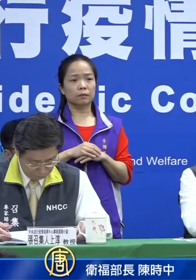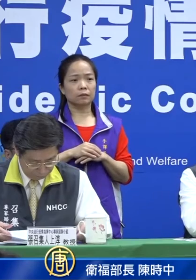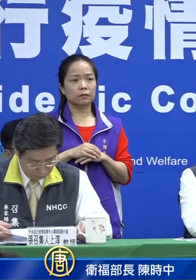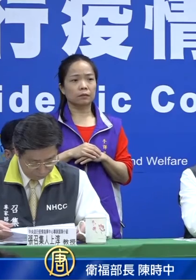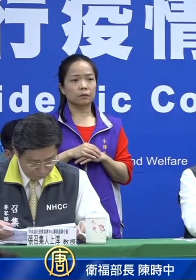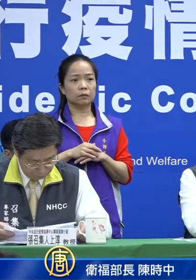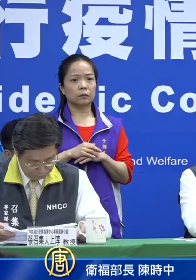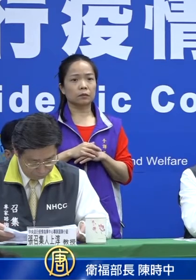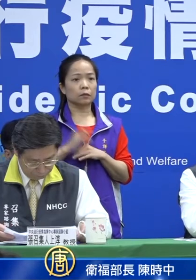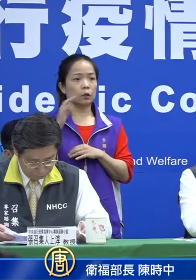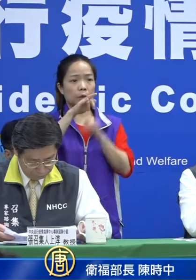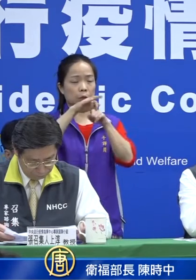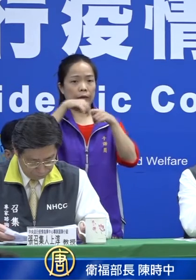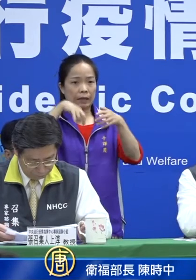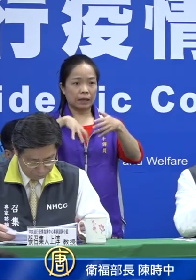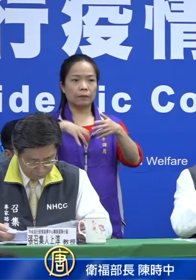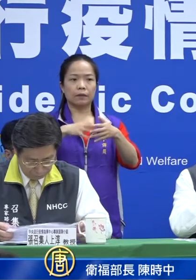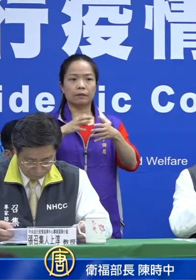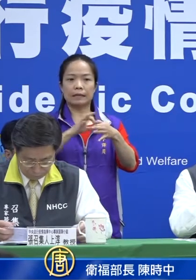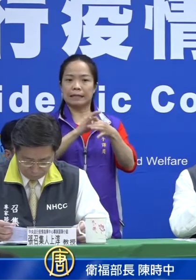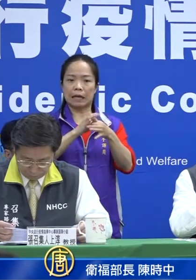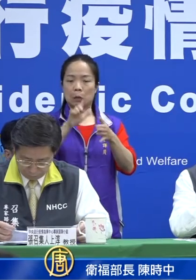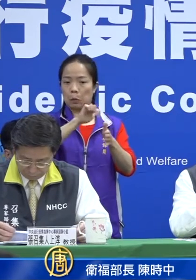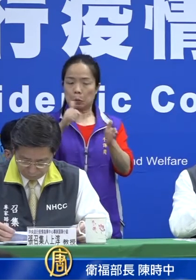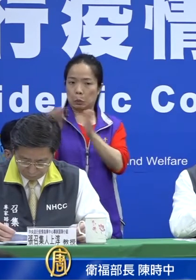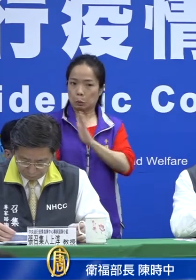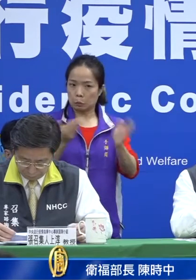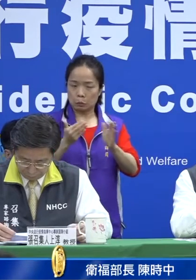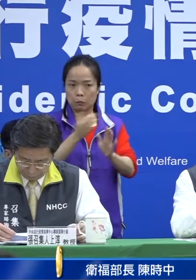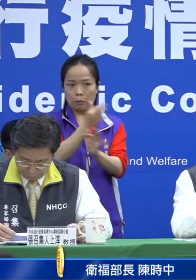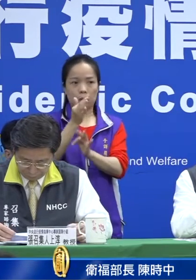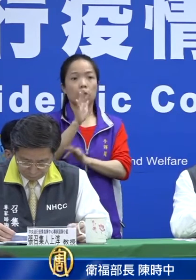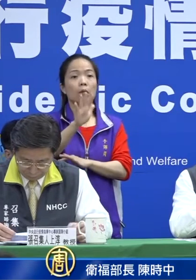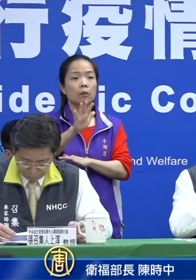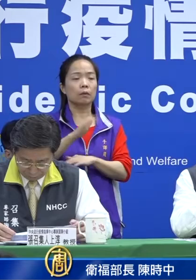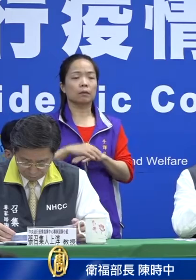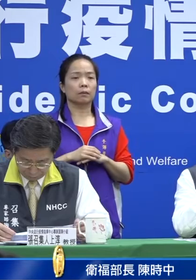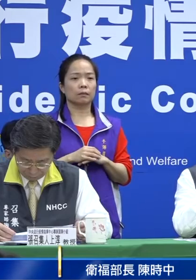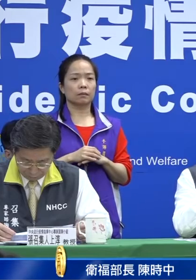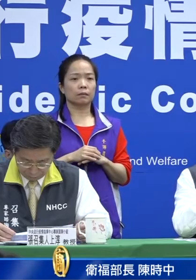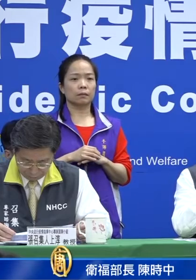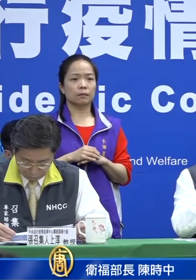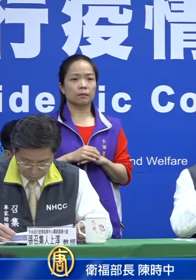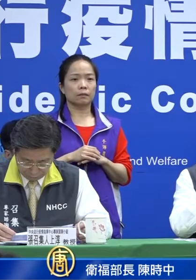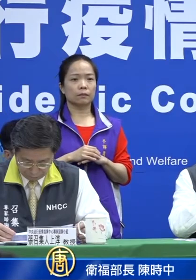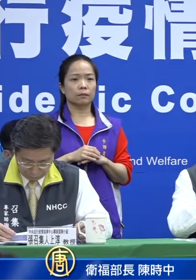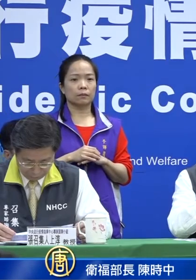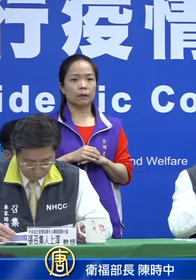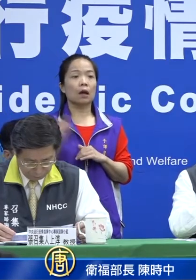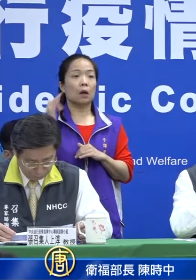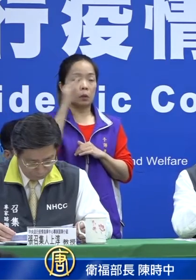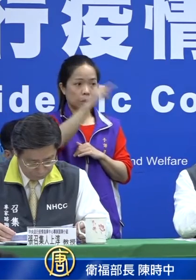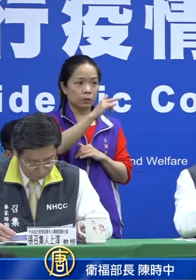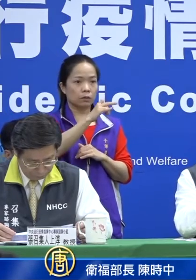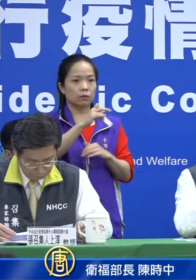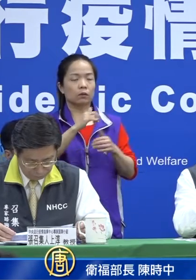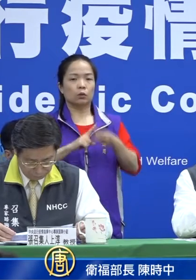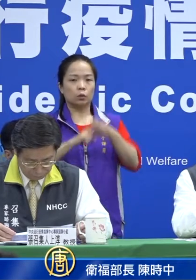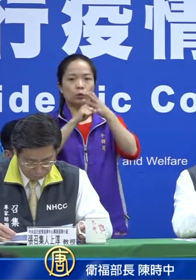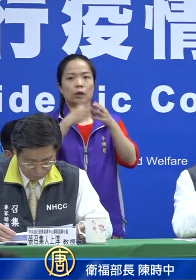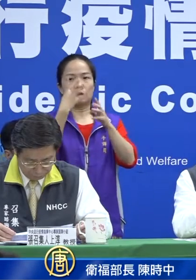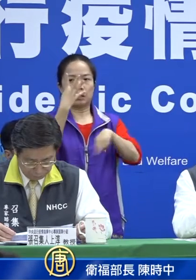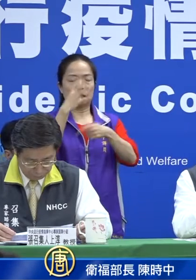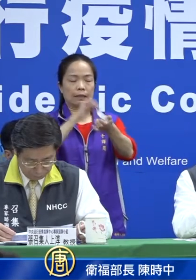里面哈，当然带着相关的物资哈，相关的准备哈，都准备齐全。那去的主要是四位医